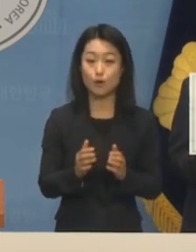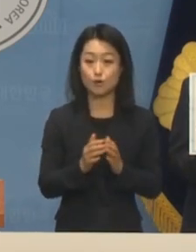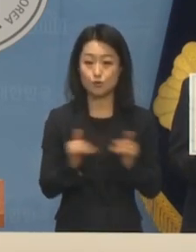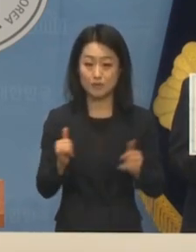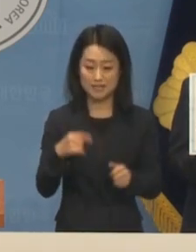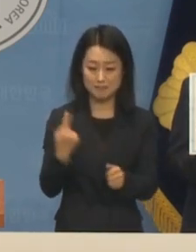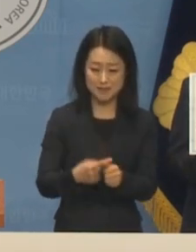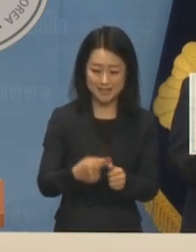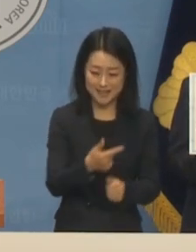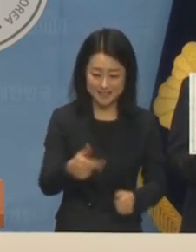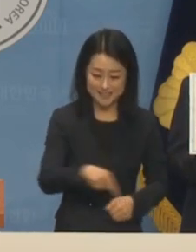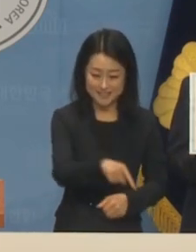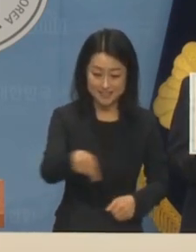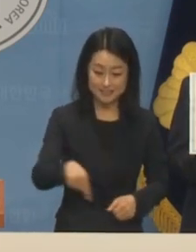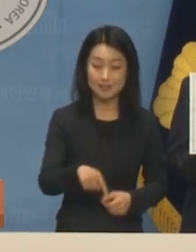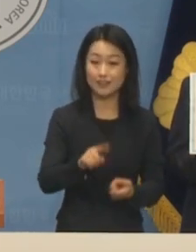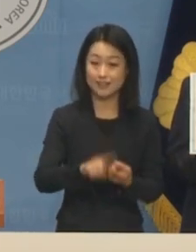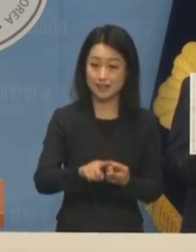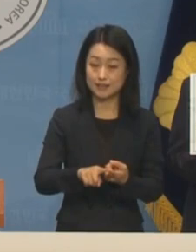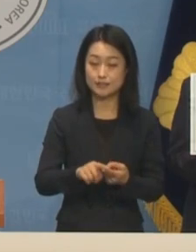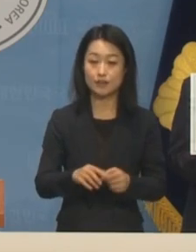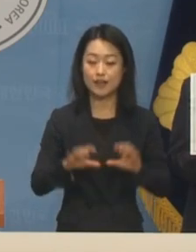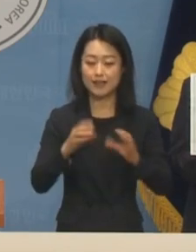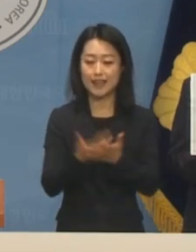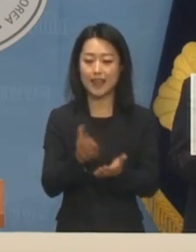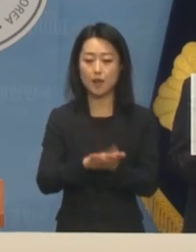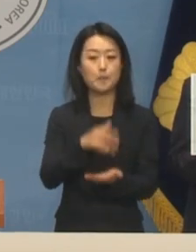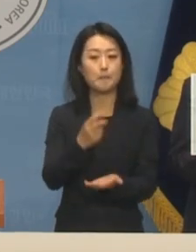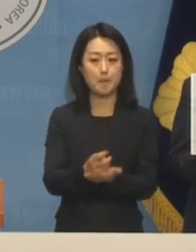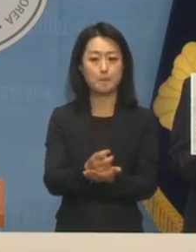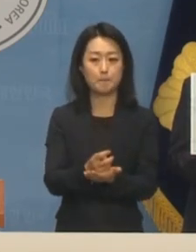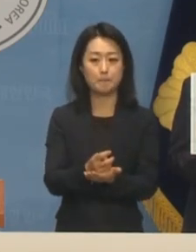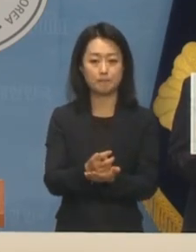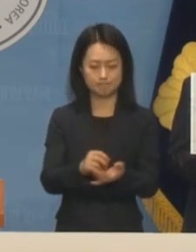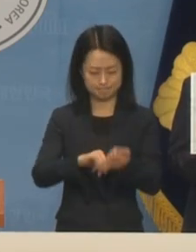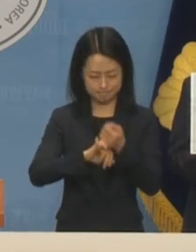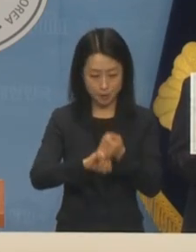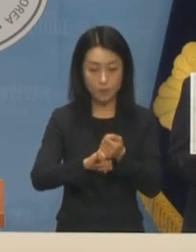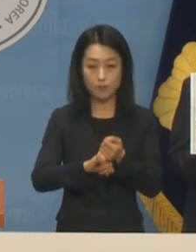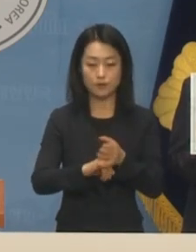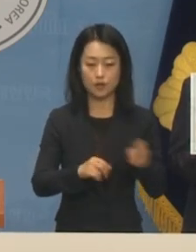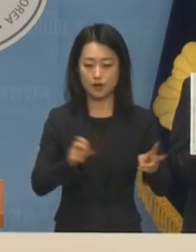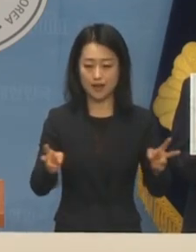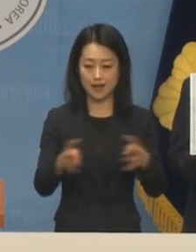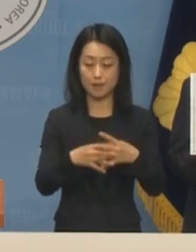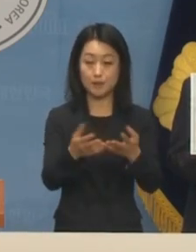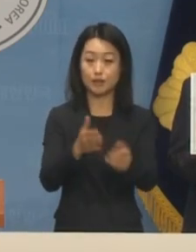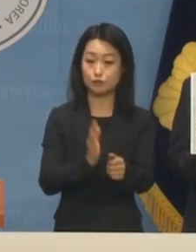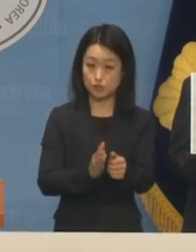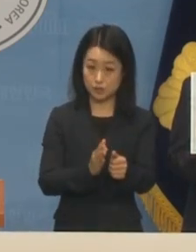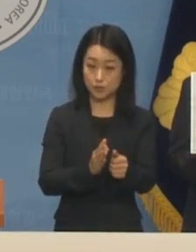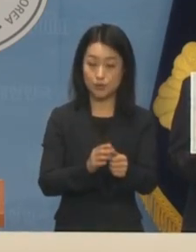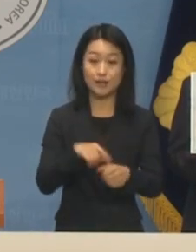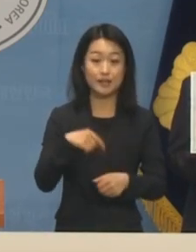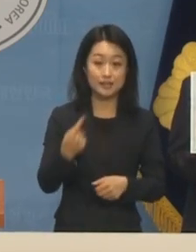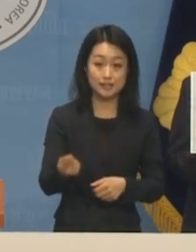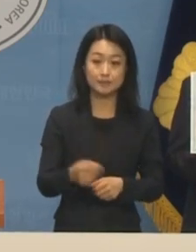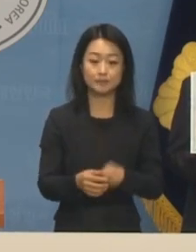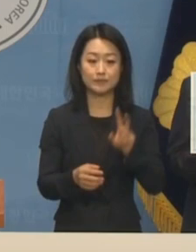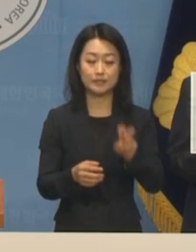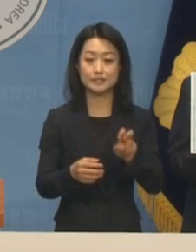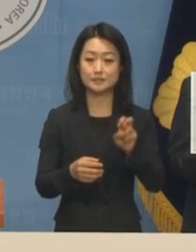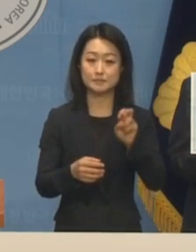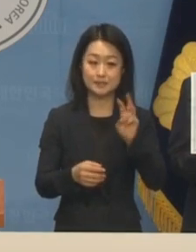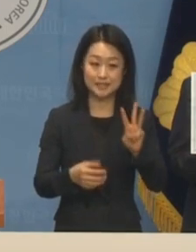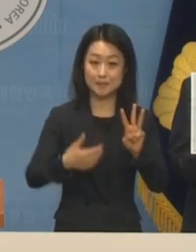비난의 눈초리를 갖고 있는데 이러한 개혁 법안을 위해서 여야 의원 넘어들어서 적극 노력해 주시고 차기 국회에서는 위성정당 없이